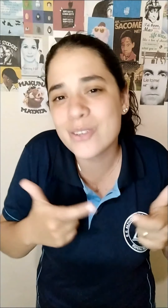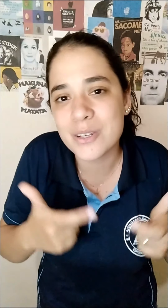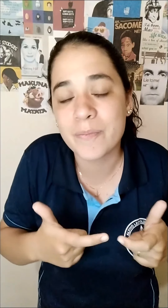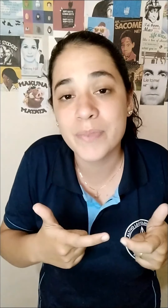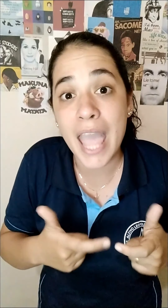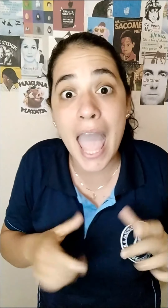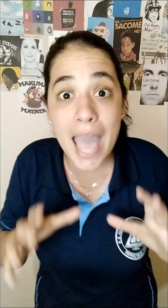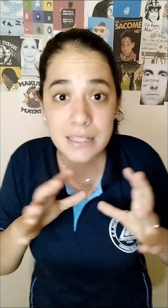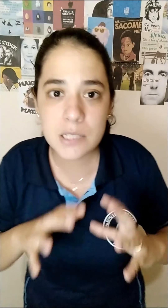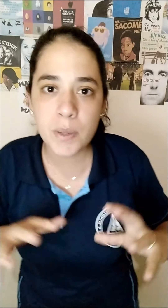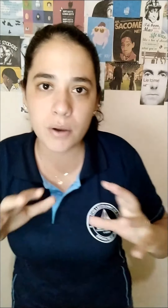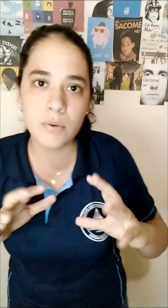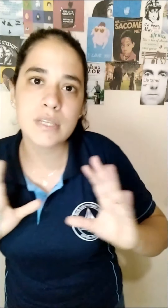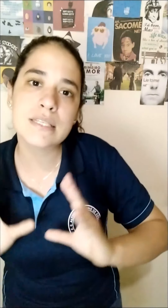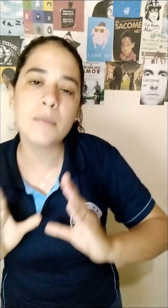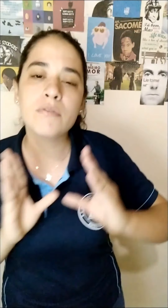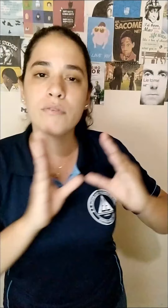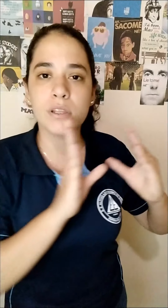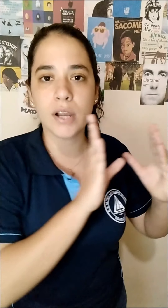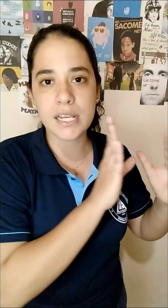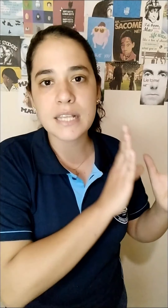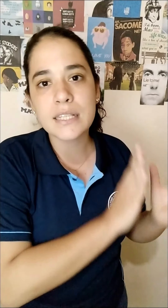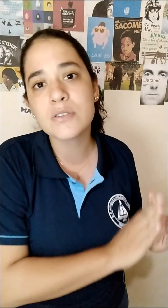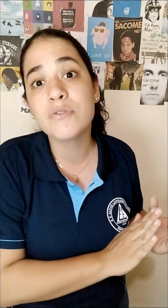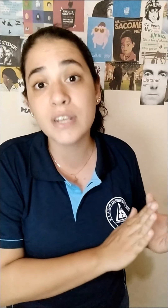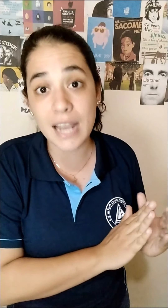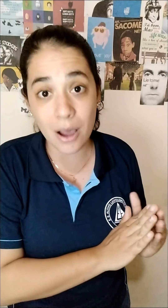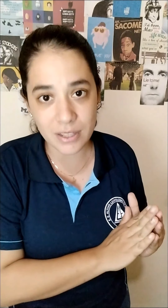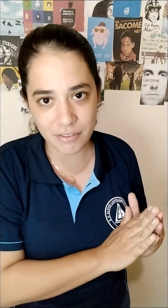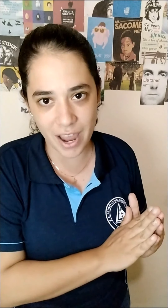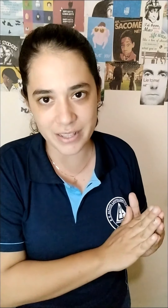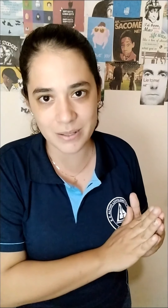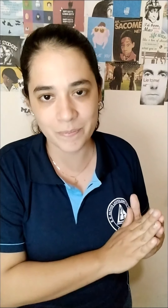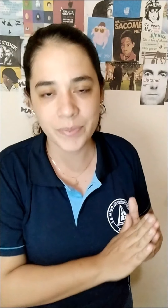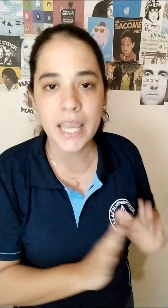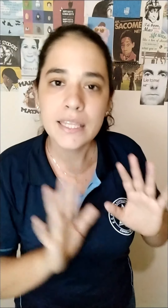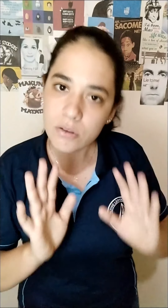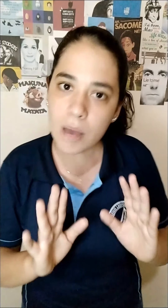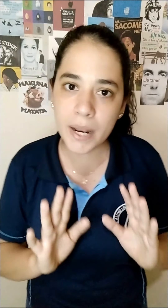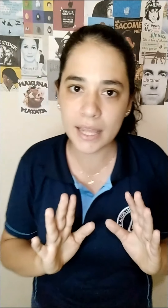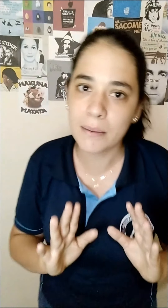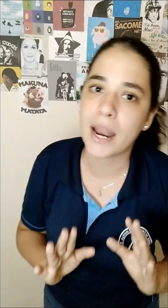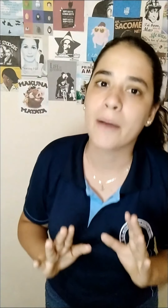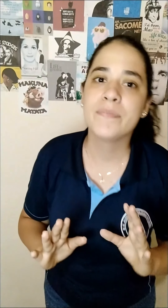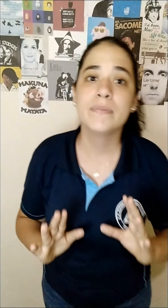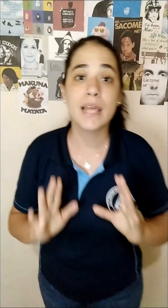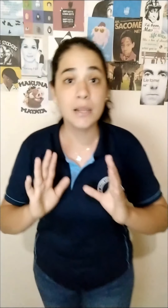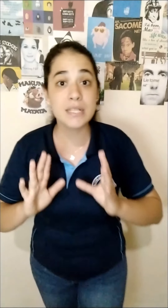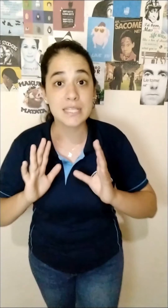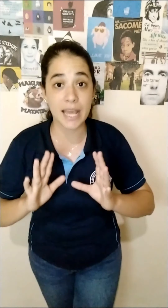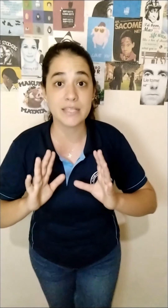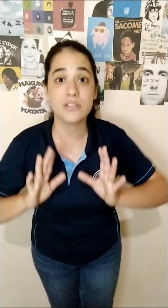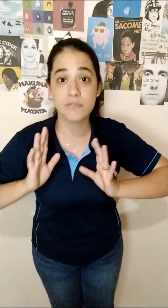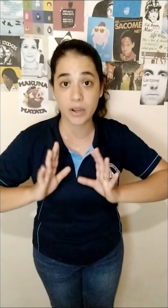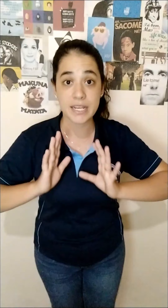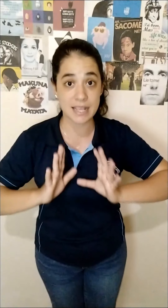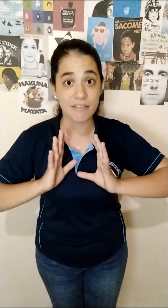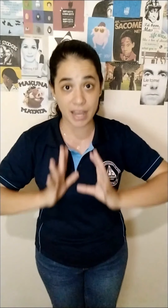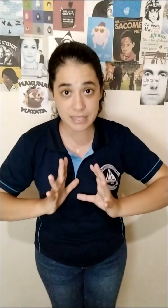Onde? Essas perguntas sempre vão vir localizadas no final da frase. Então, só para relembrar, na língua de sinais a gente vai organizar a frase